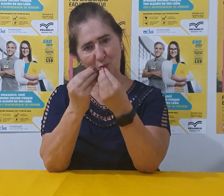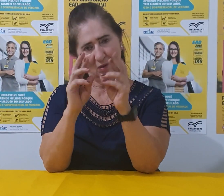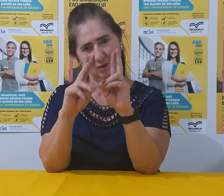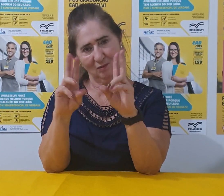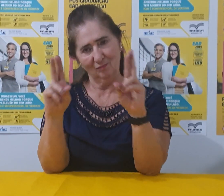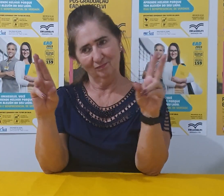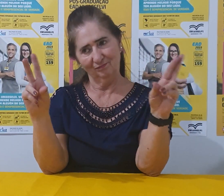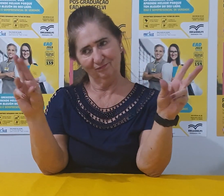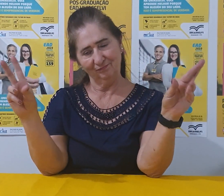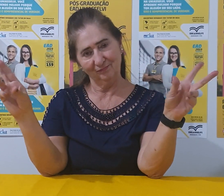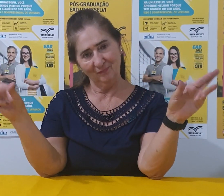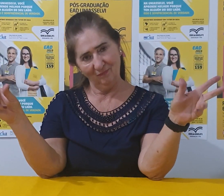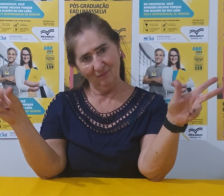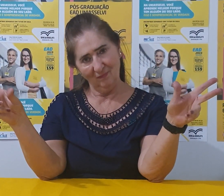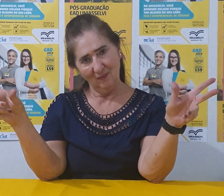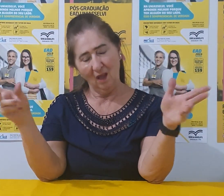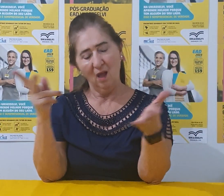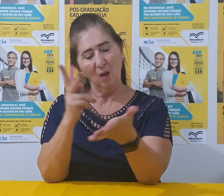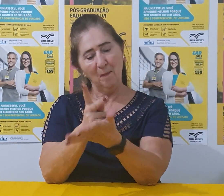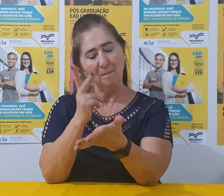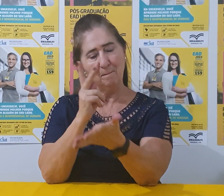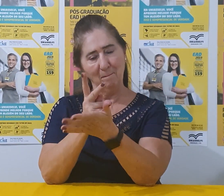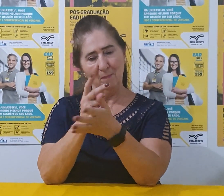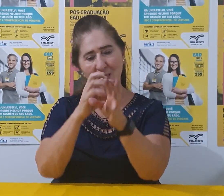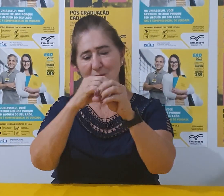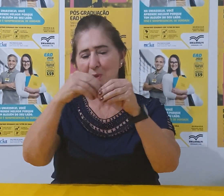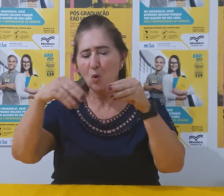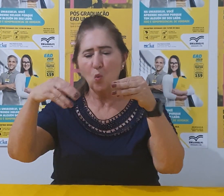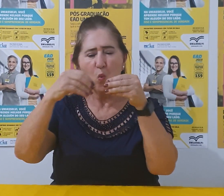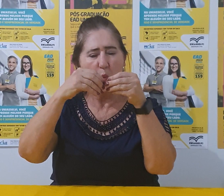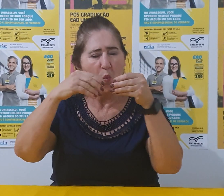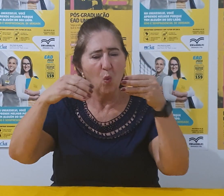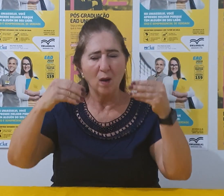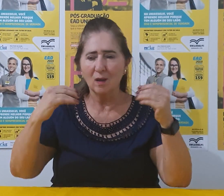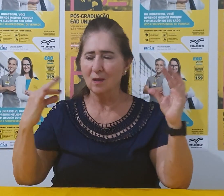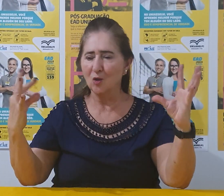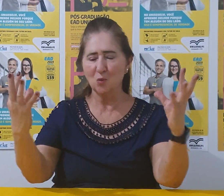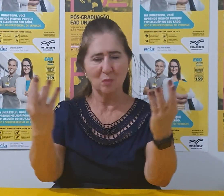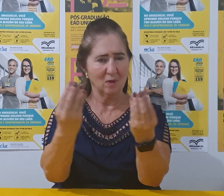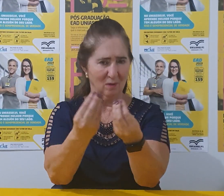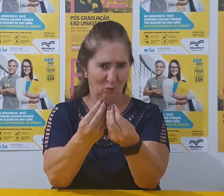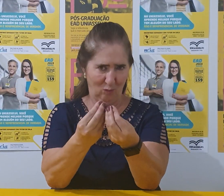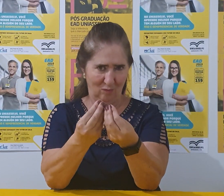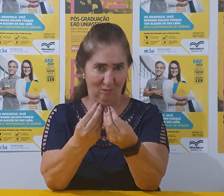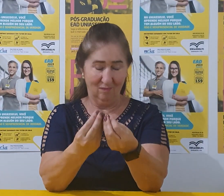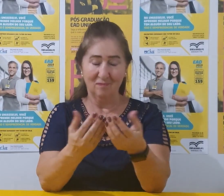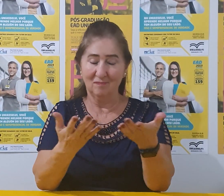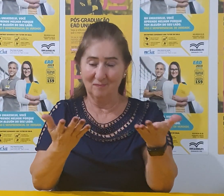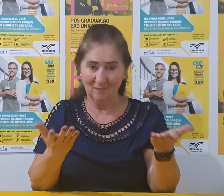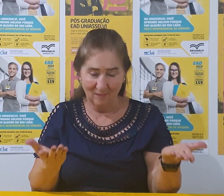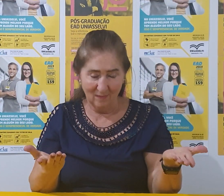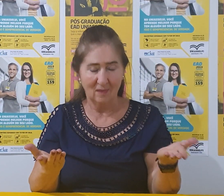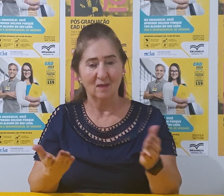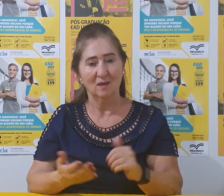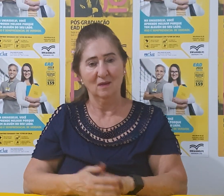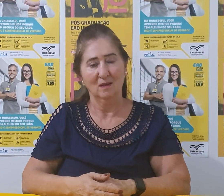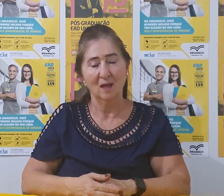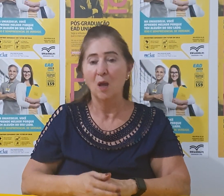que proporciona uma educação de qualidade para todos e para todas. Desta forma, percebe-se que